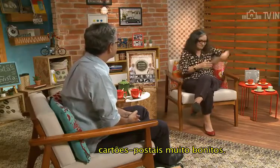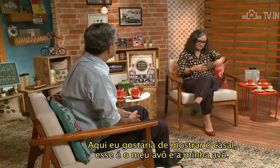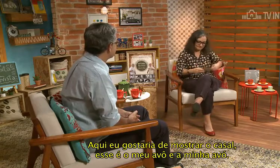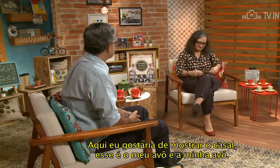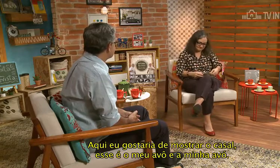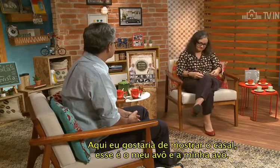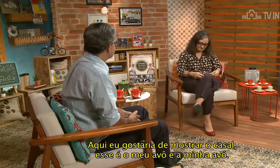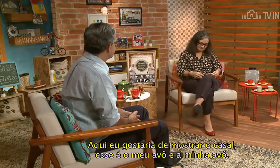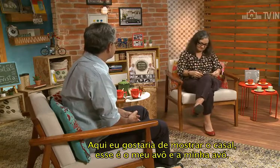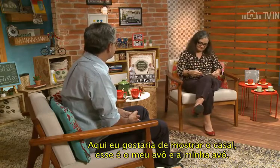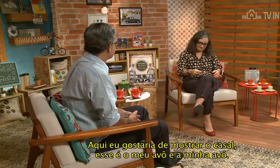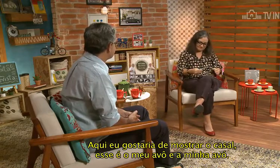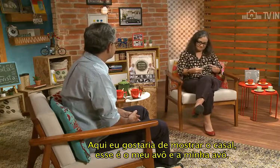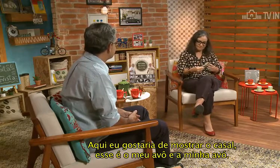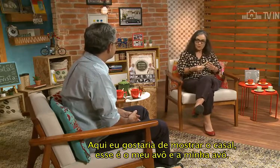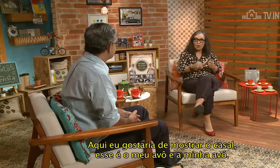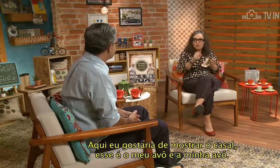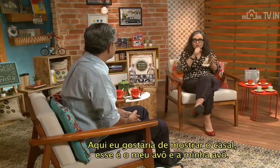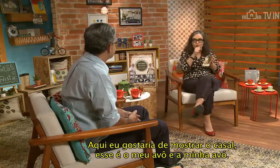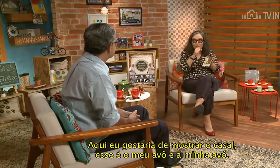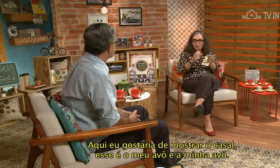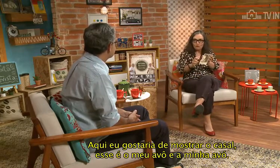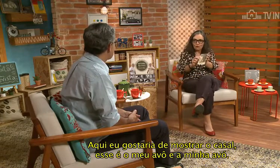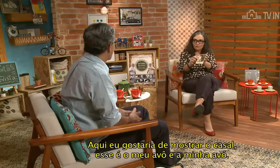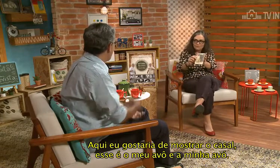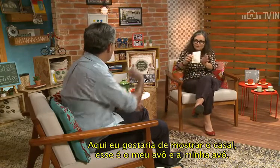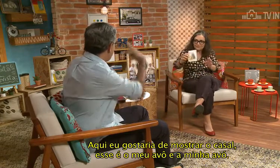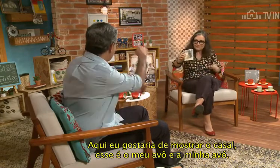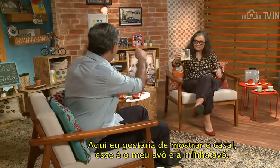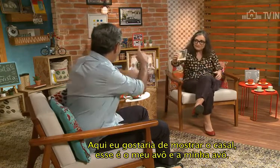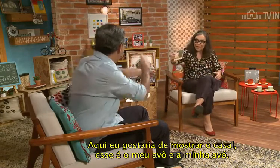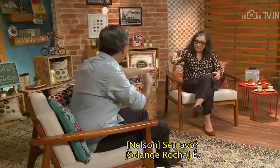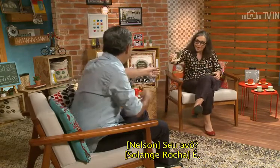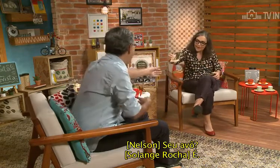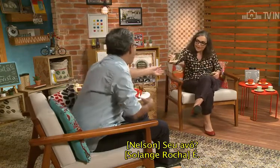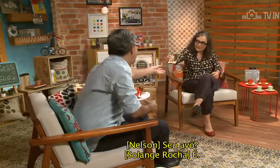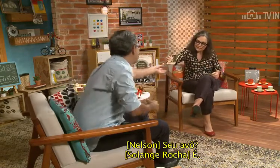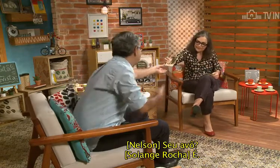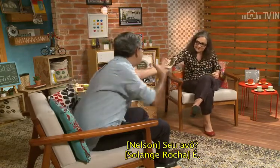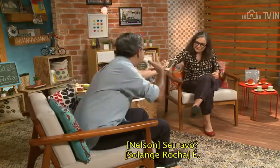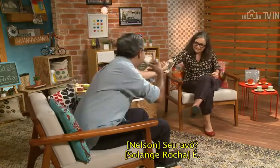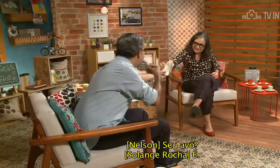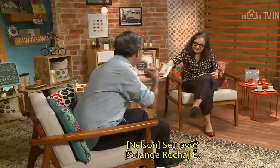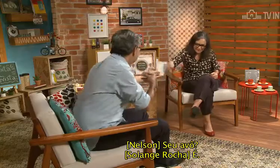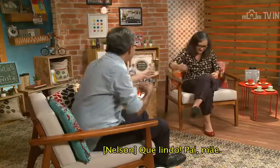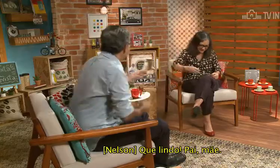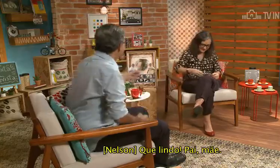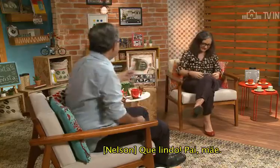E aqui, eu gostaria de mostrar o casal. Esse é o meu avô e a minha avó. Seu avô? É. Que lindo!